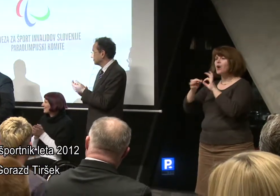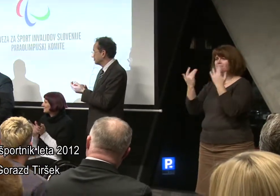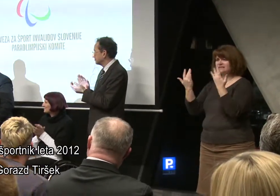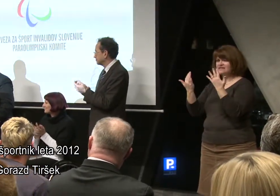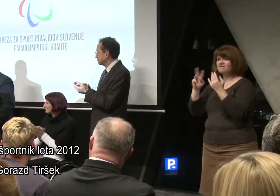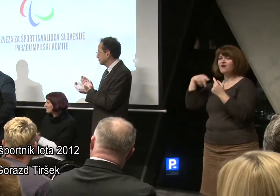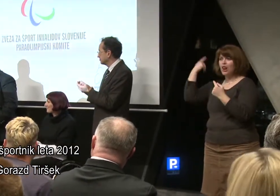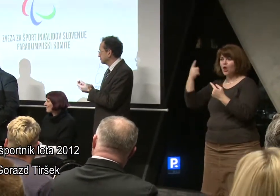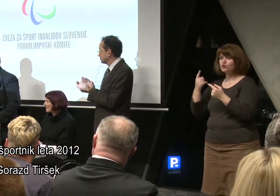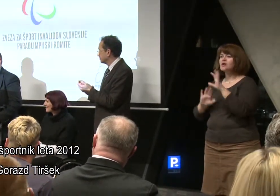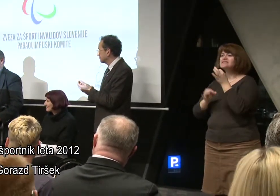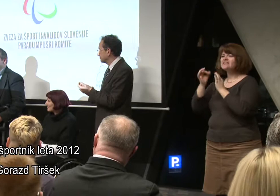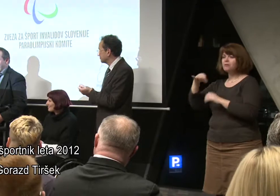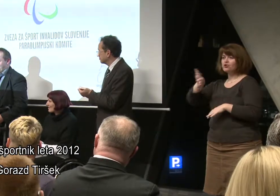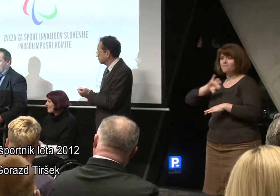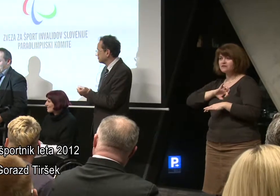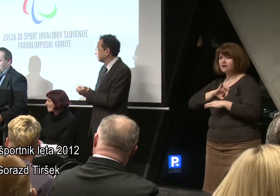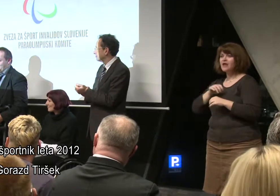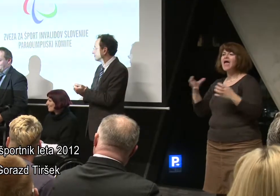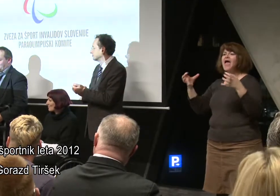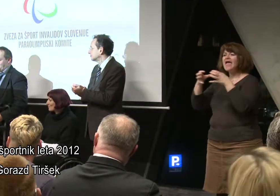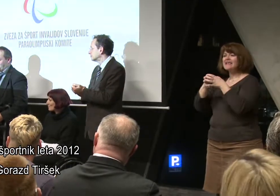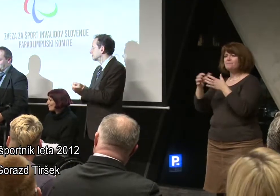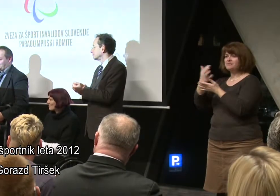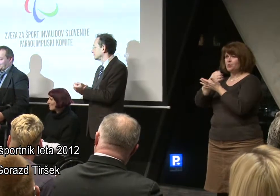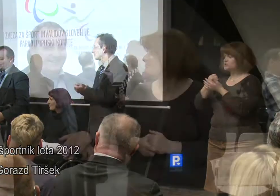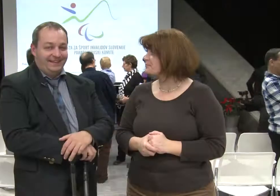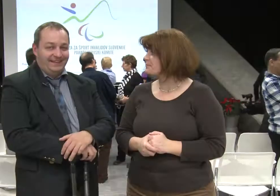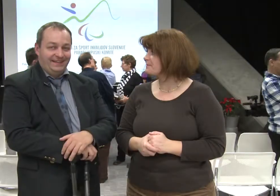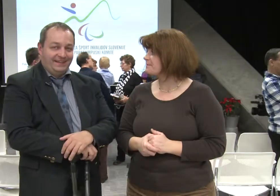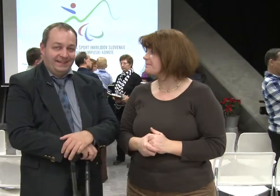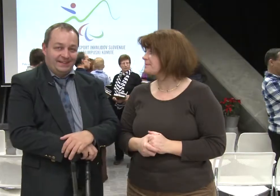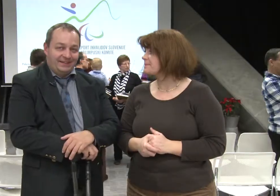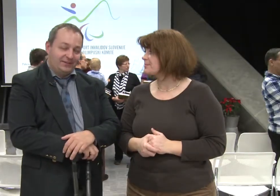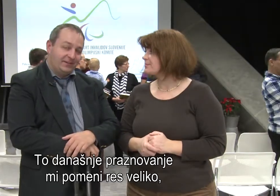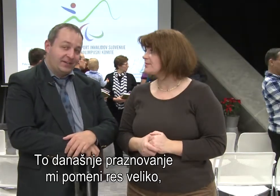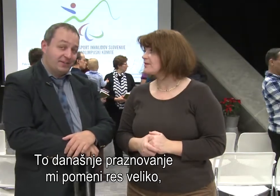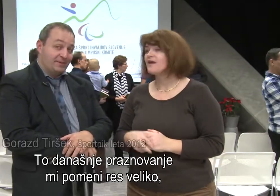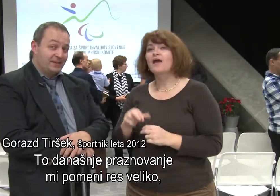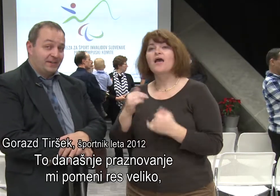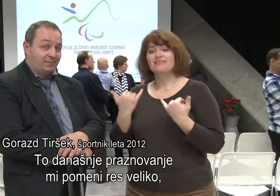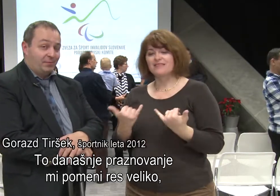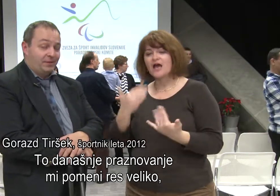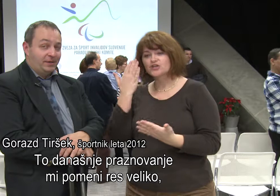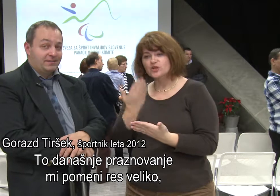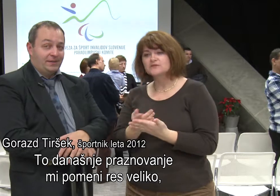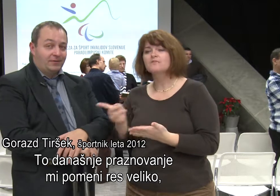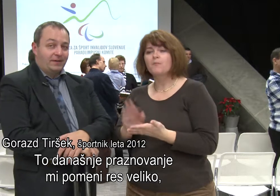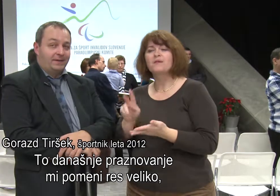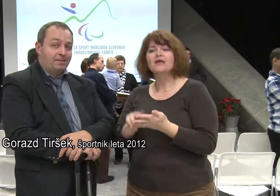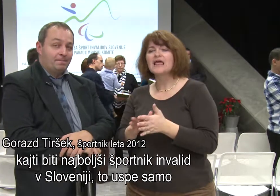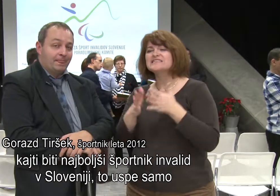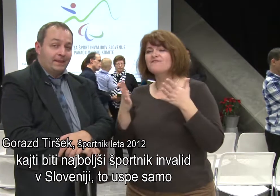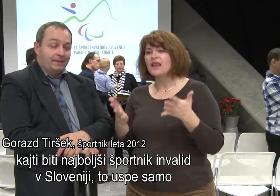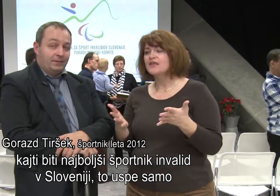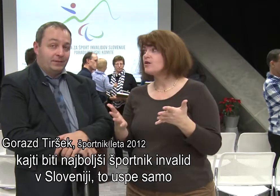Srebrno medaljo in to z ekipnim uspehom, če lahko temu tako rečem. To današnje priznanje mi pomeni res veliko,